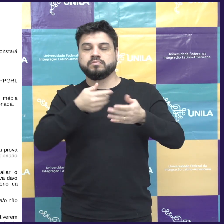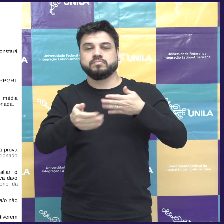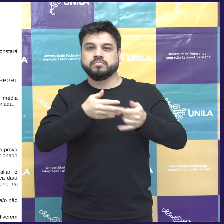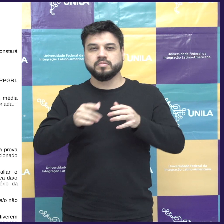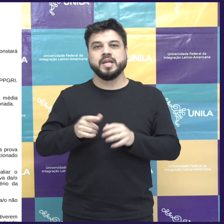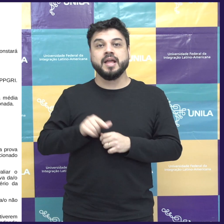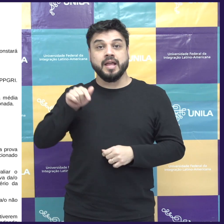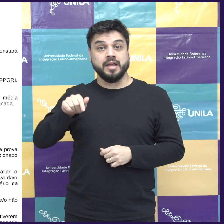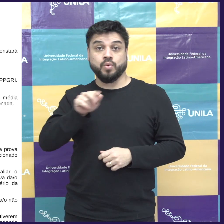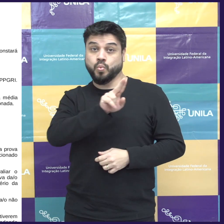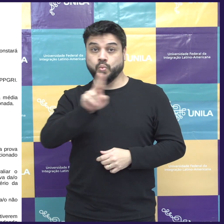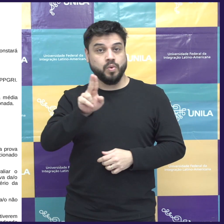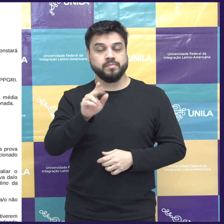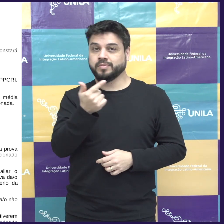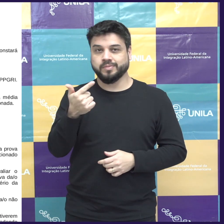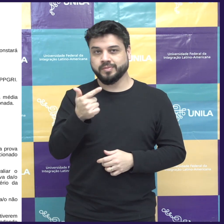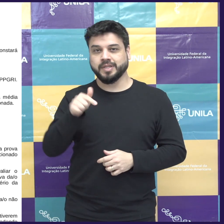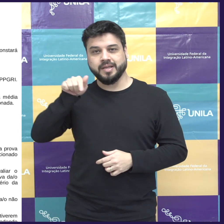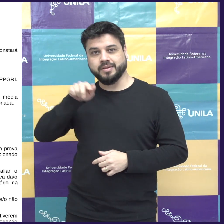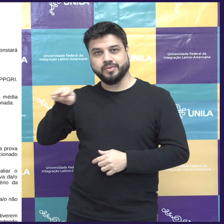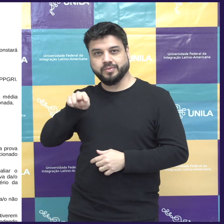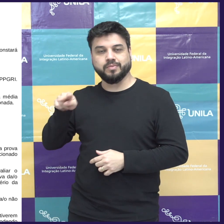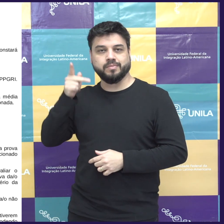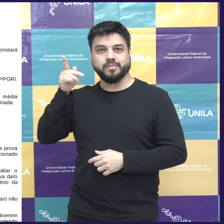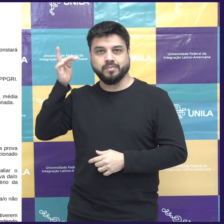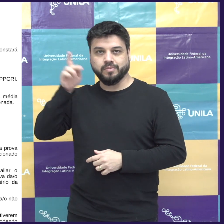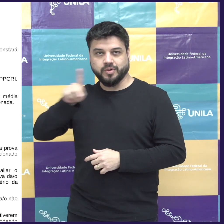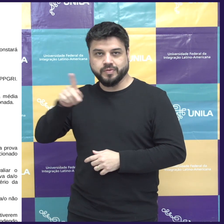candidato não é identificado.